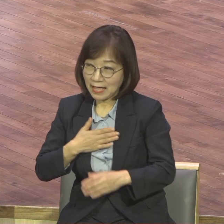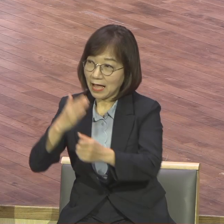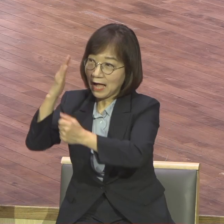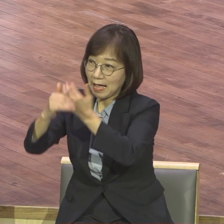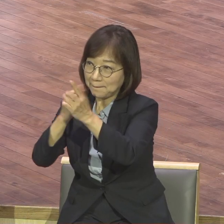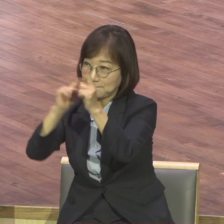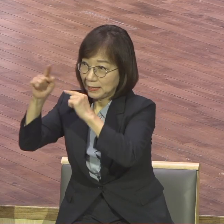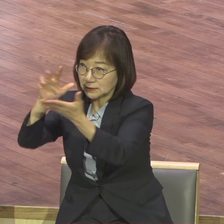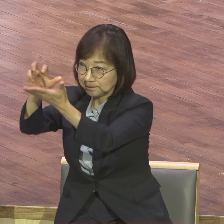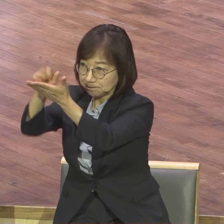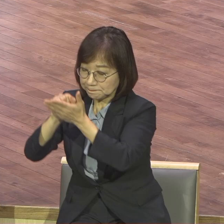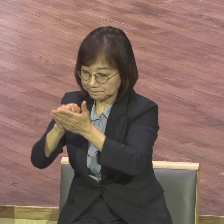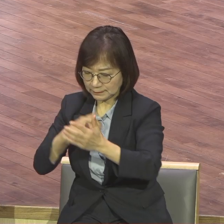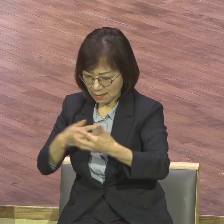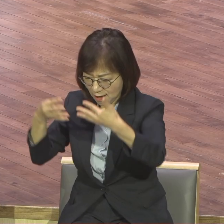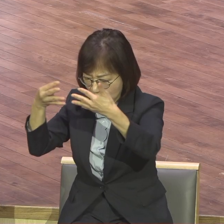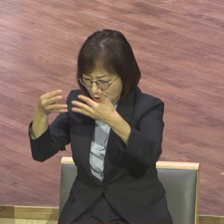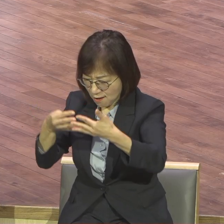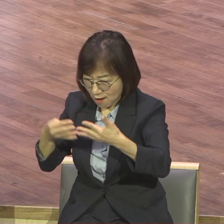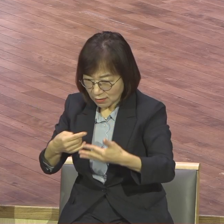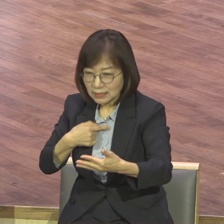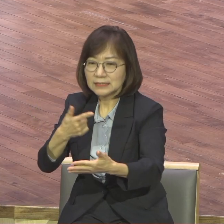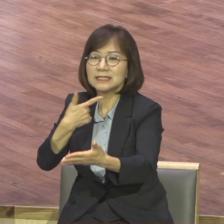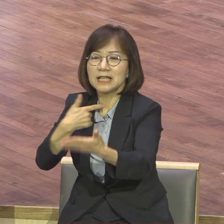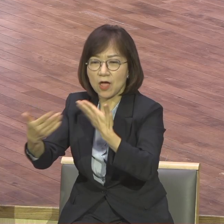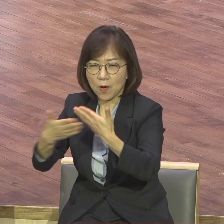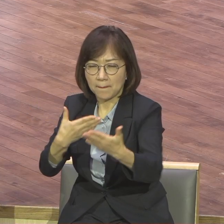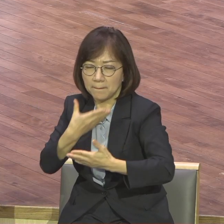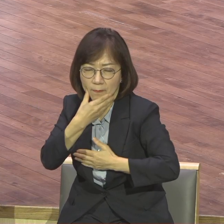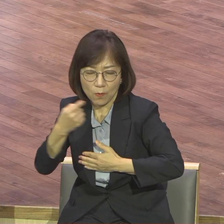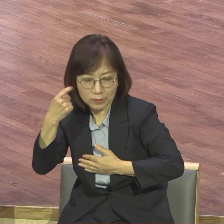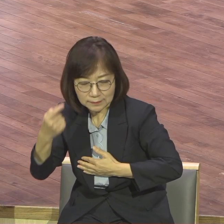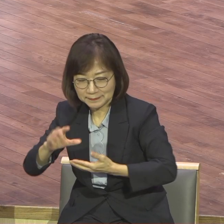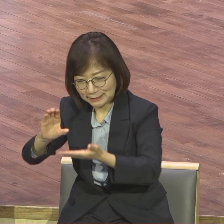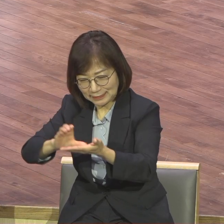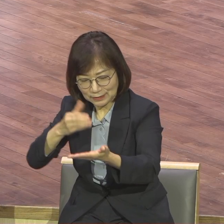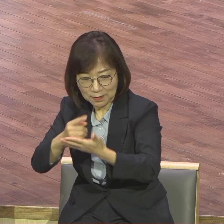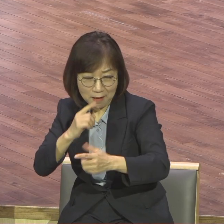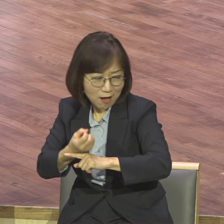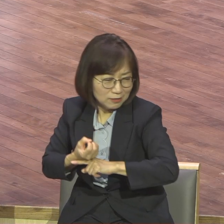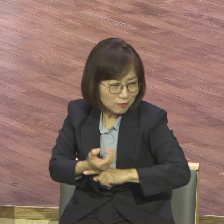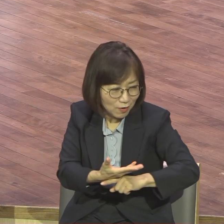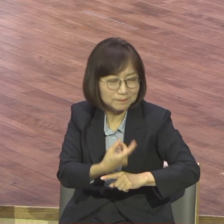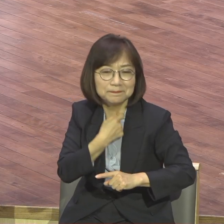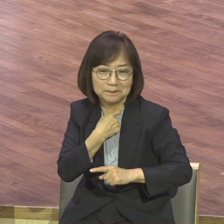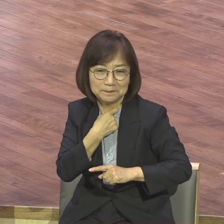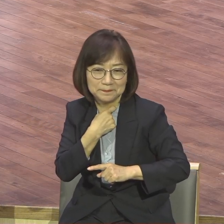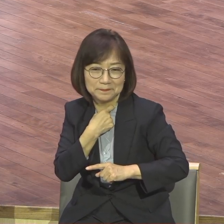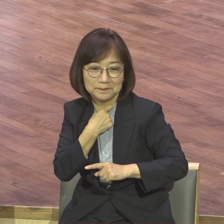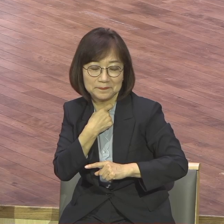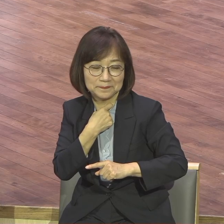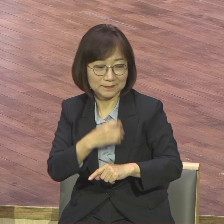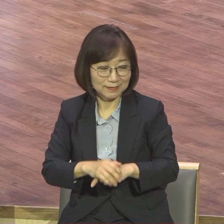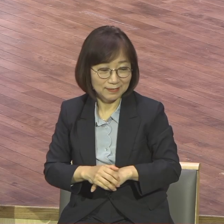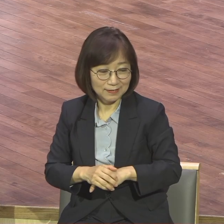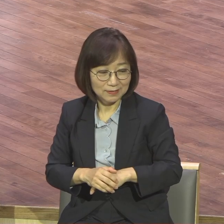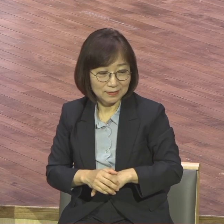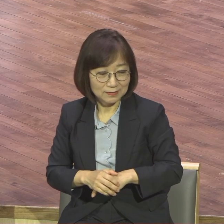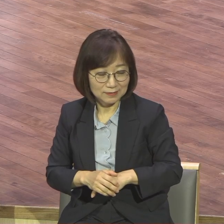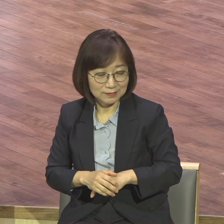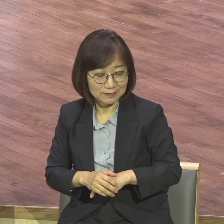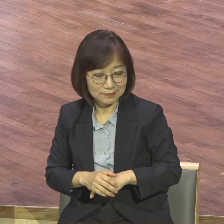받은, 내가 체험한 이 복음을, 내가 체험한 그리스도를 말하고 싶은 마음이 생긴단 말이에요. 그런데